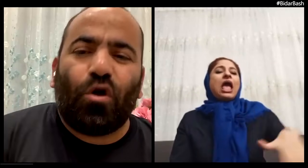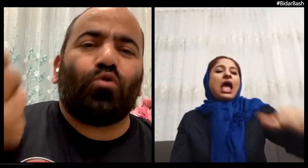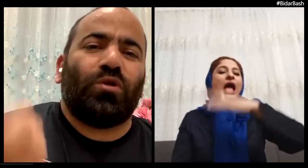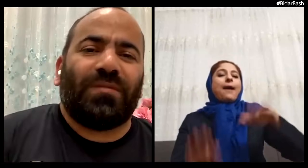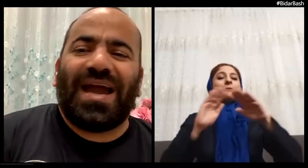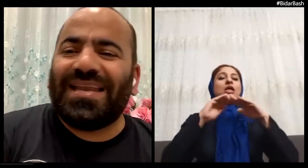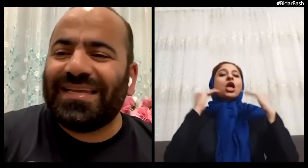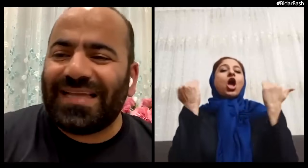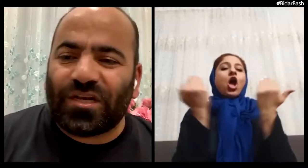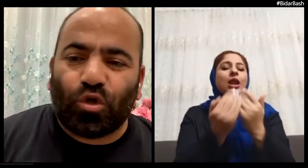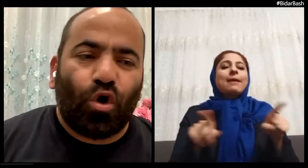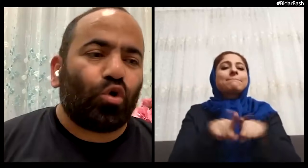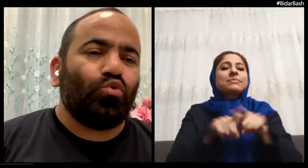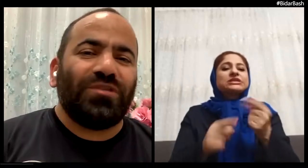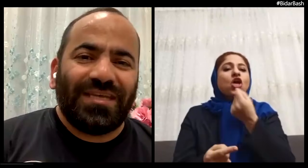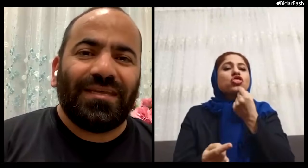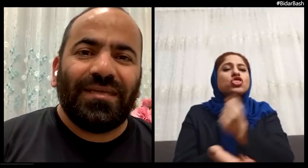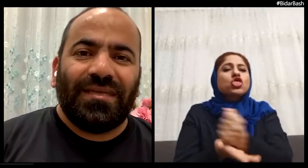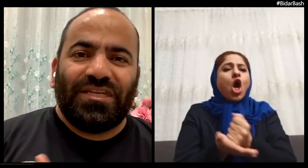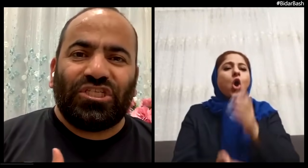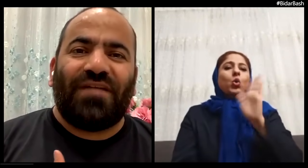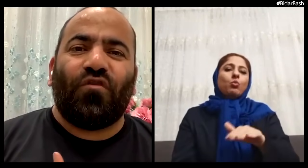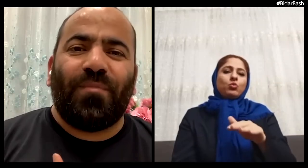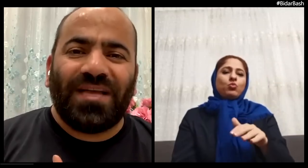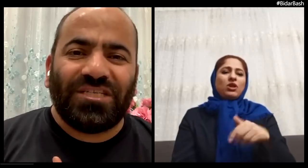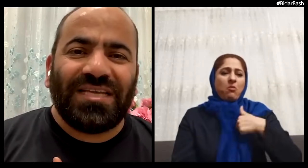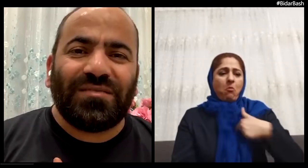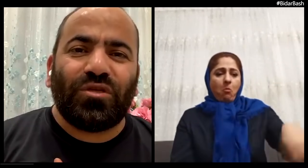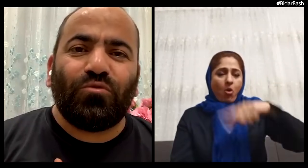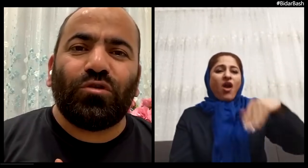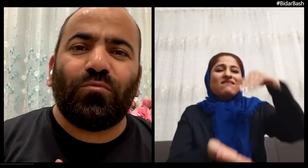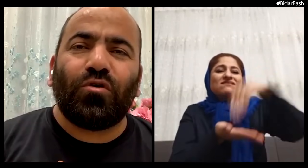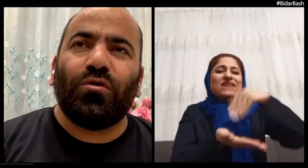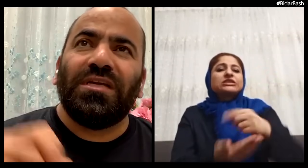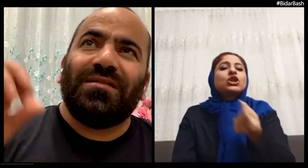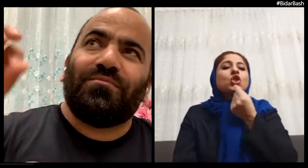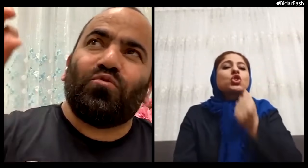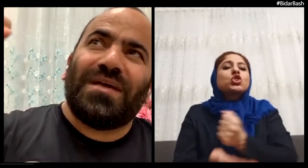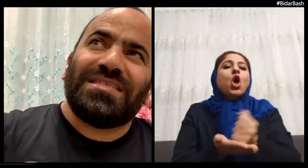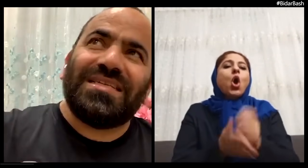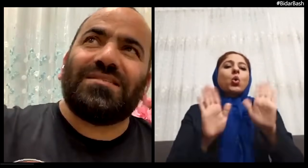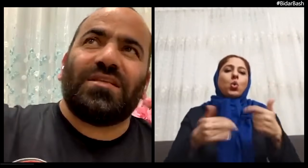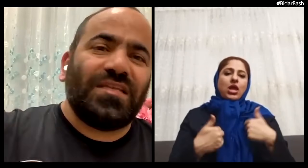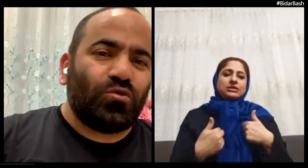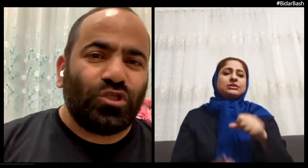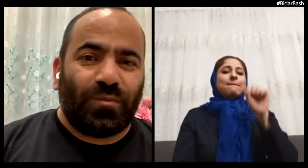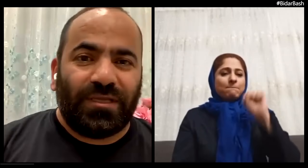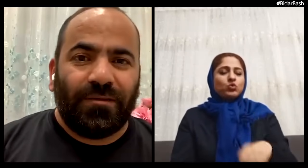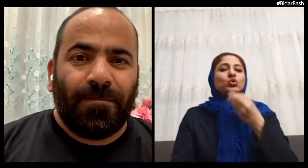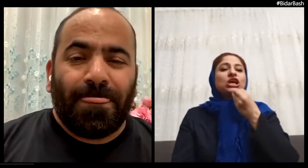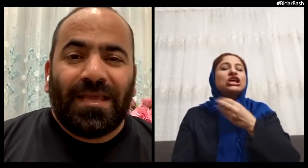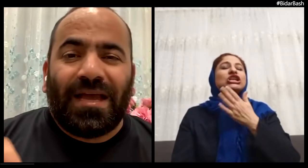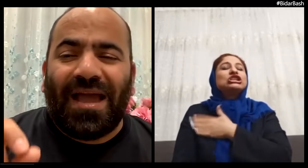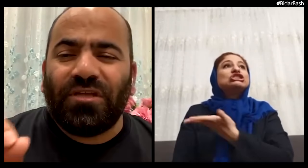وسط داروییم، غرق در داروی شفابخشی هستیم که میتونه ما رو تو مسیر انسانیت رشد